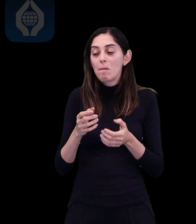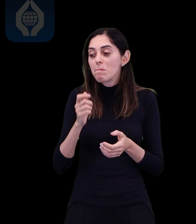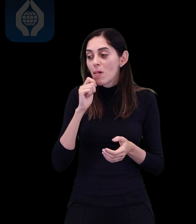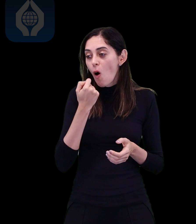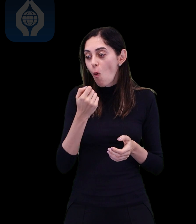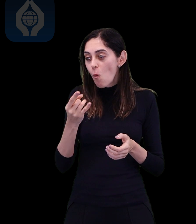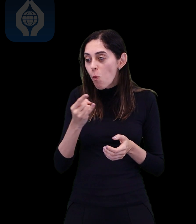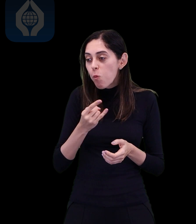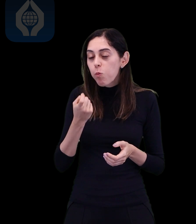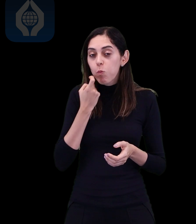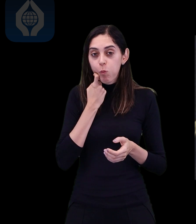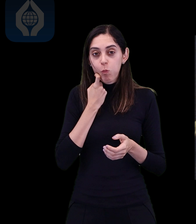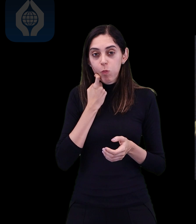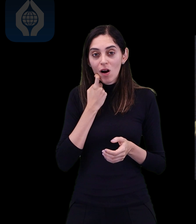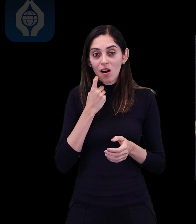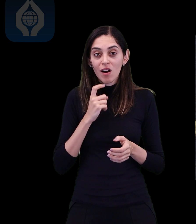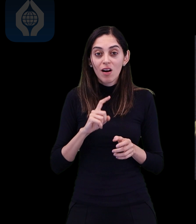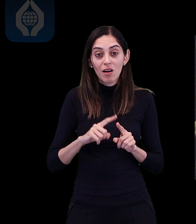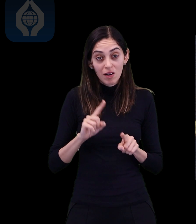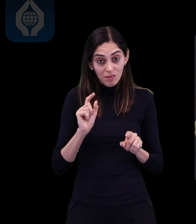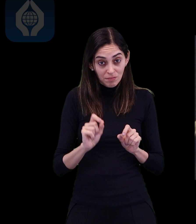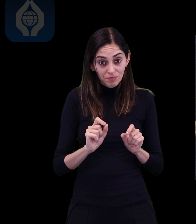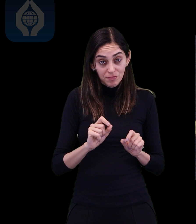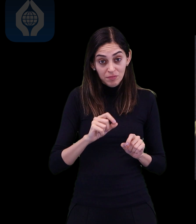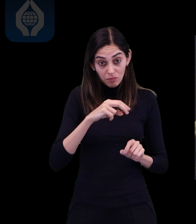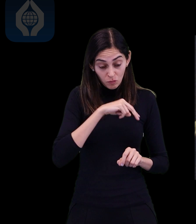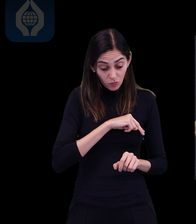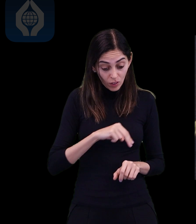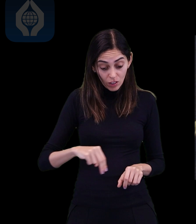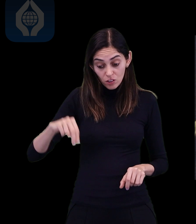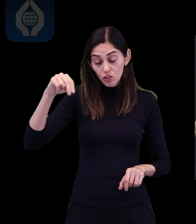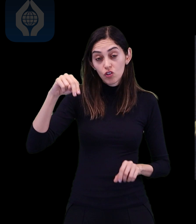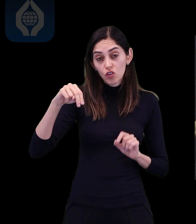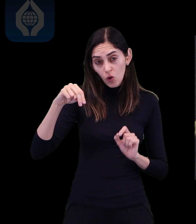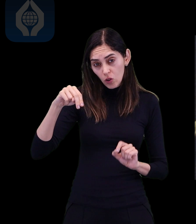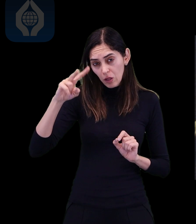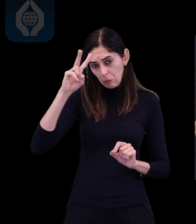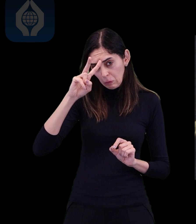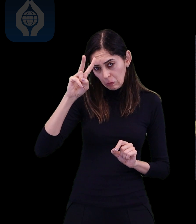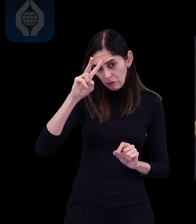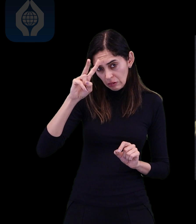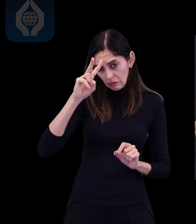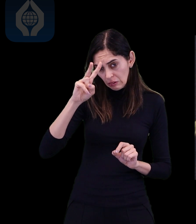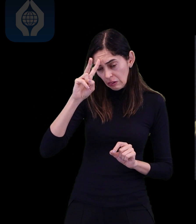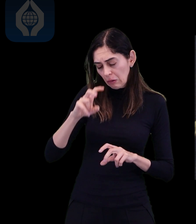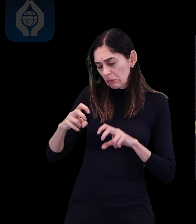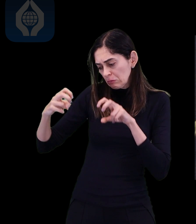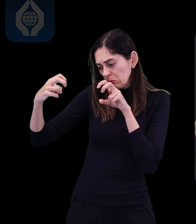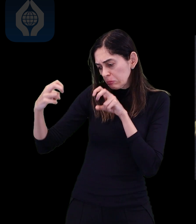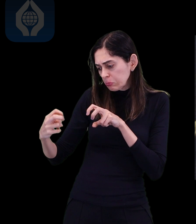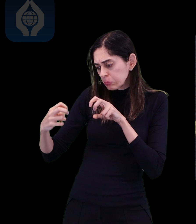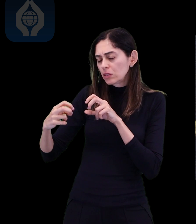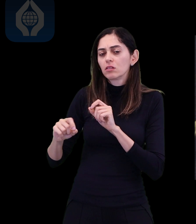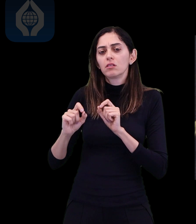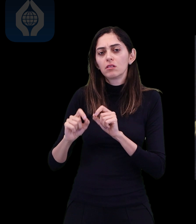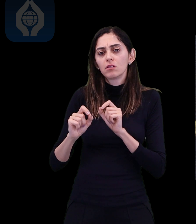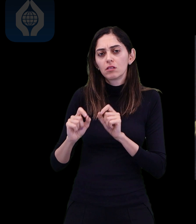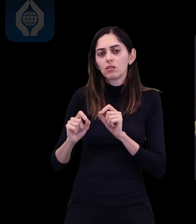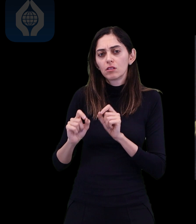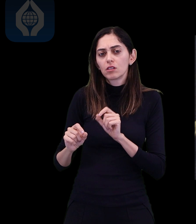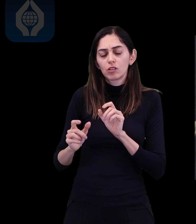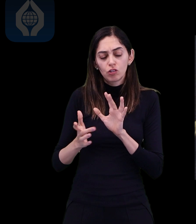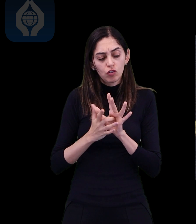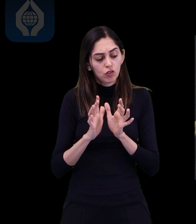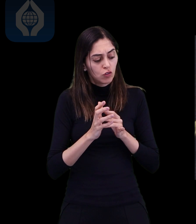com pão e peixe. Vocês se lembram de que Nicodemos não pôde entender quando Jesus disse que